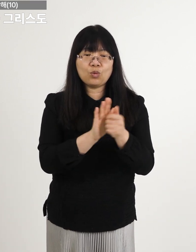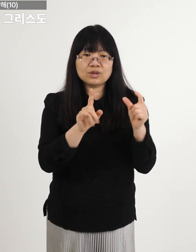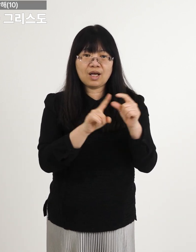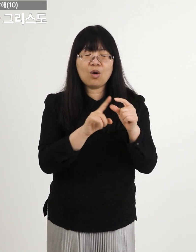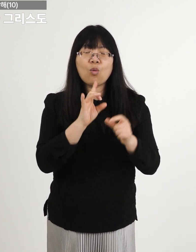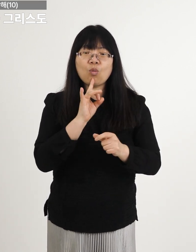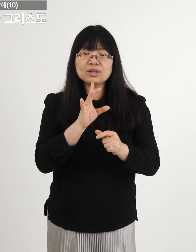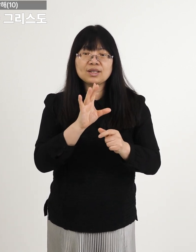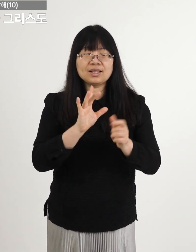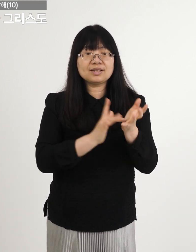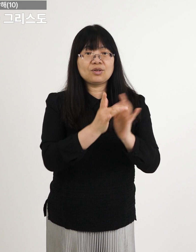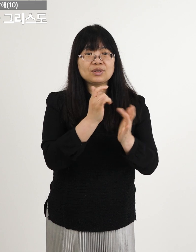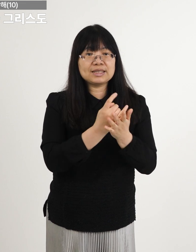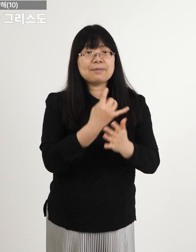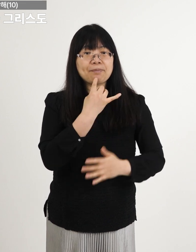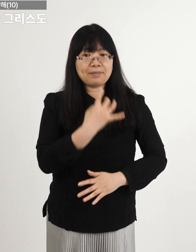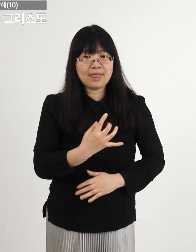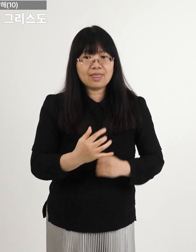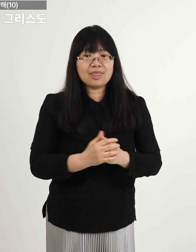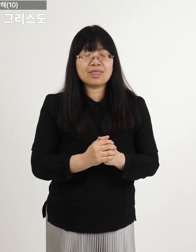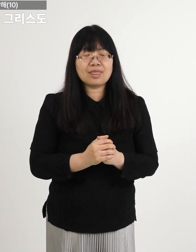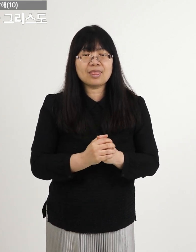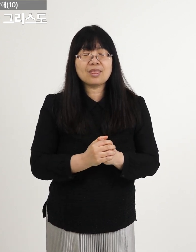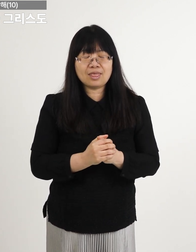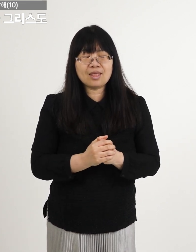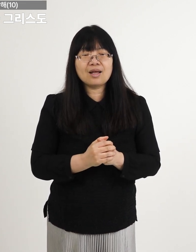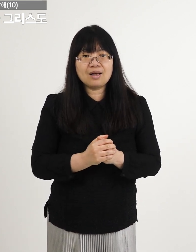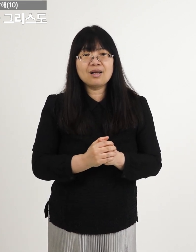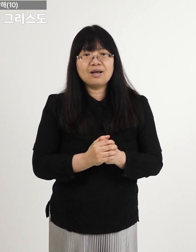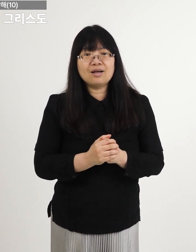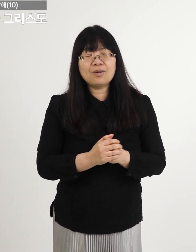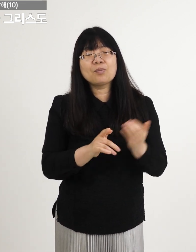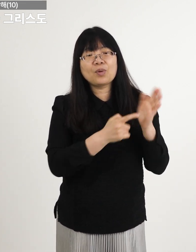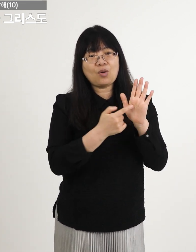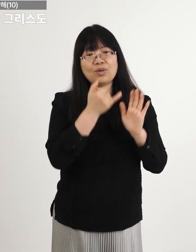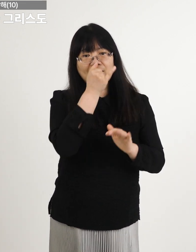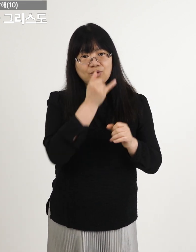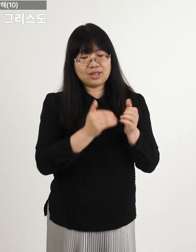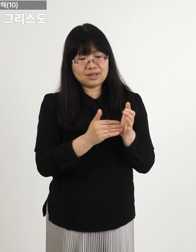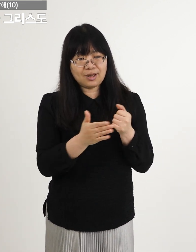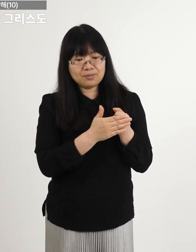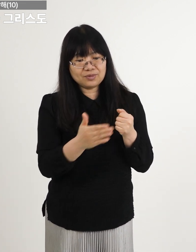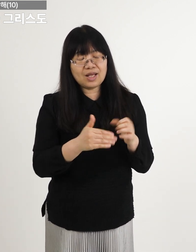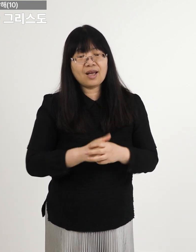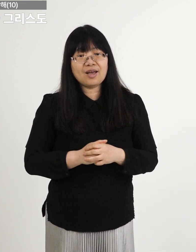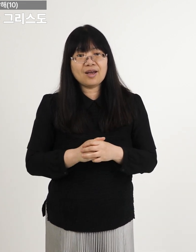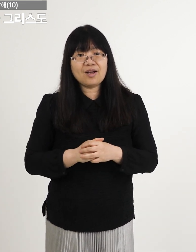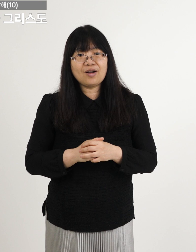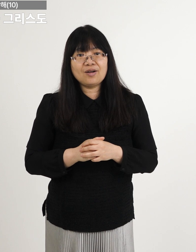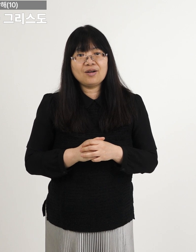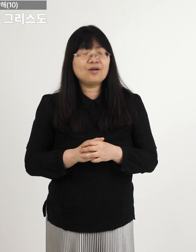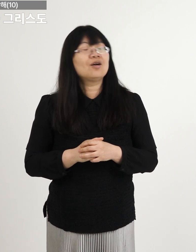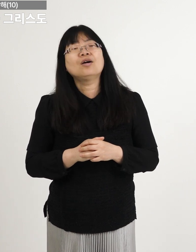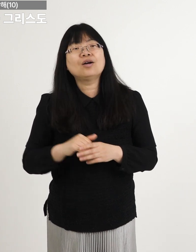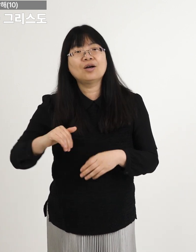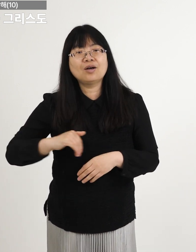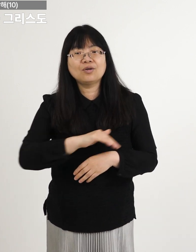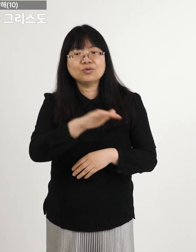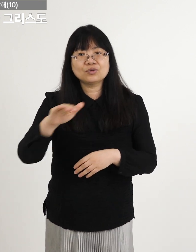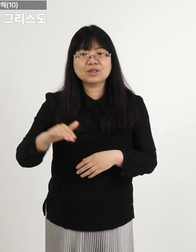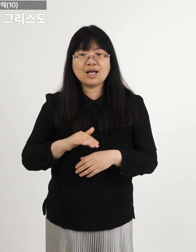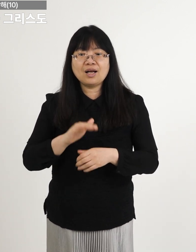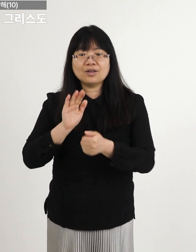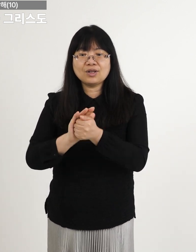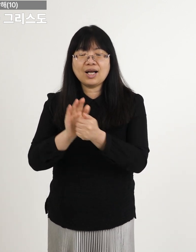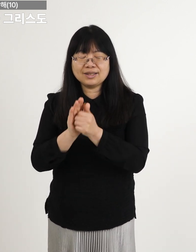오직 그리스도만이 수식할 수 있는 표현이라. 그래서 우리끼리 하는 기도를 중보기도다